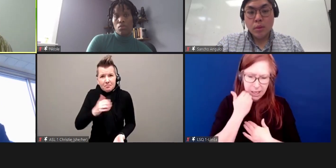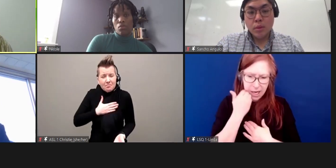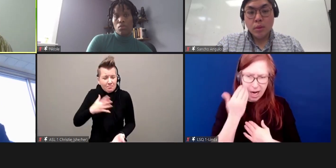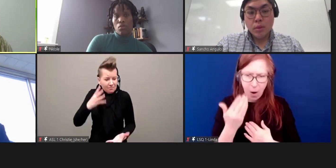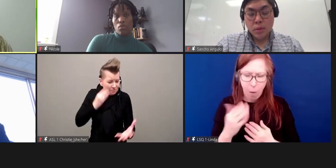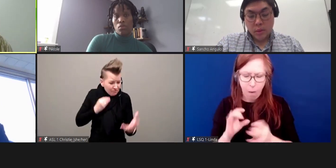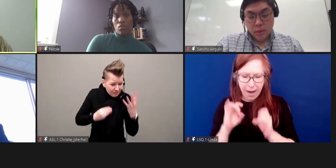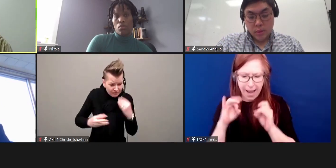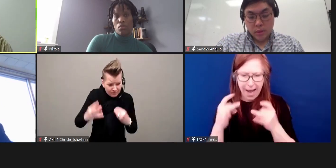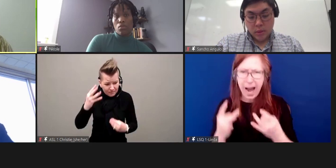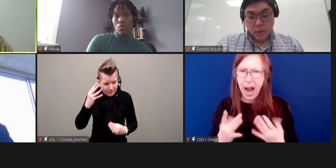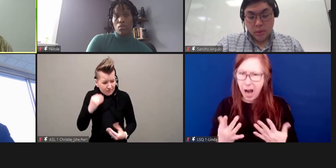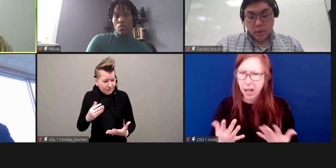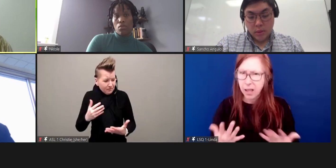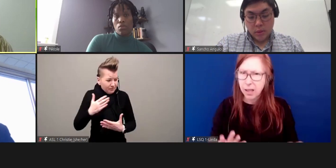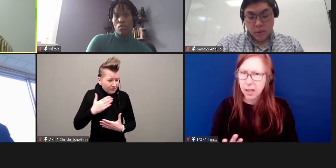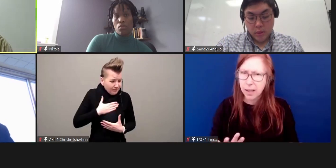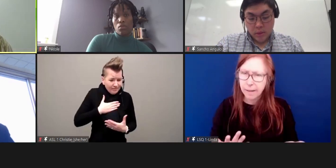haine